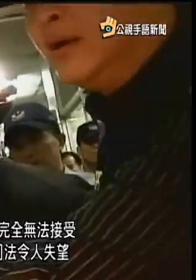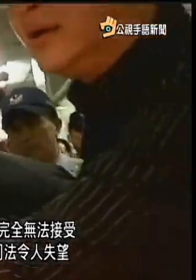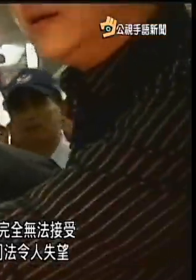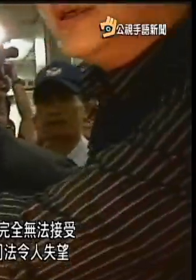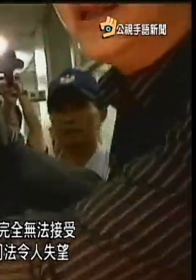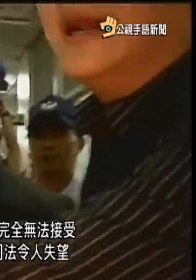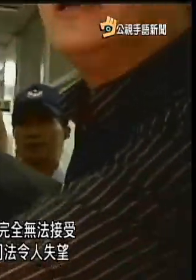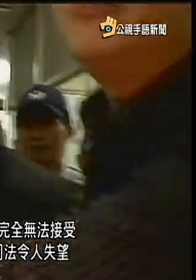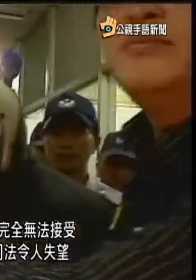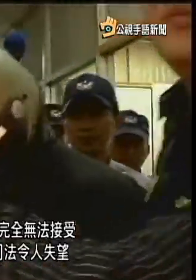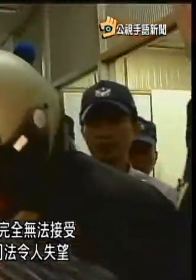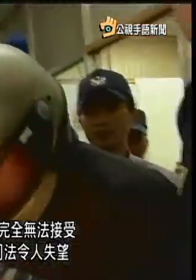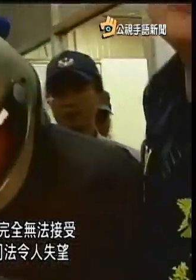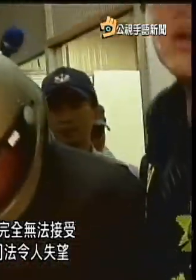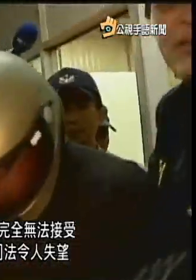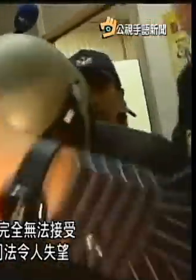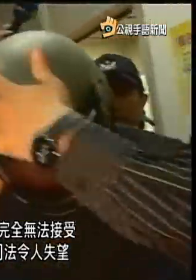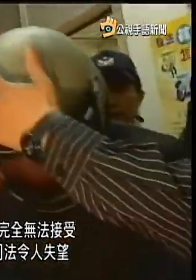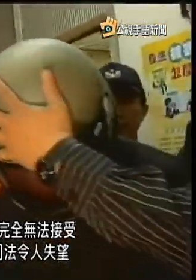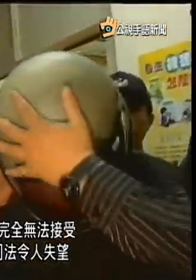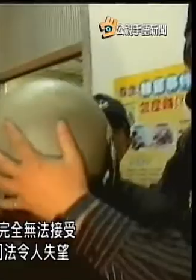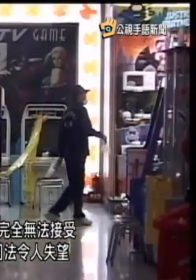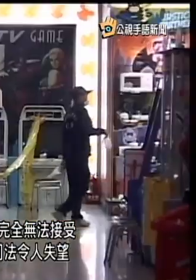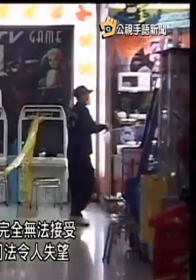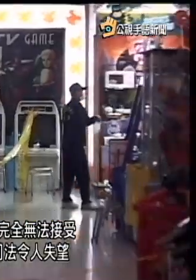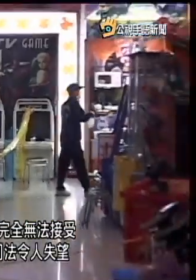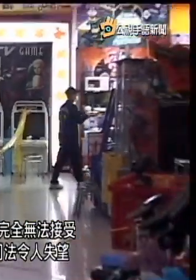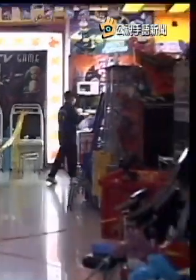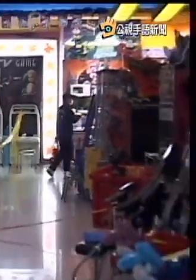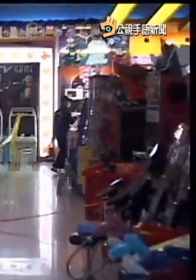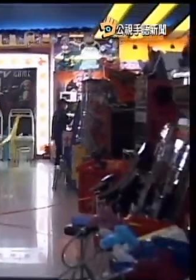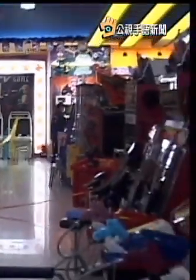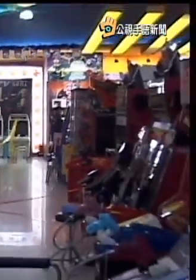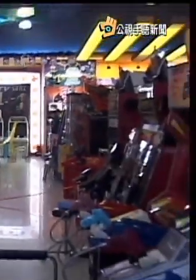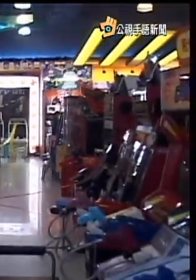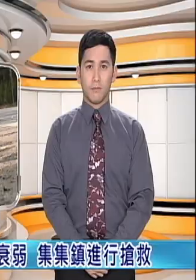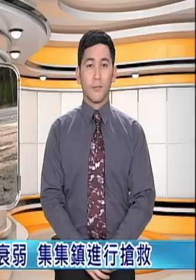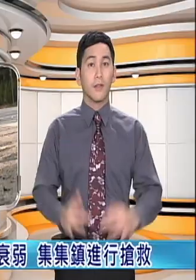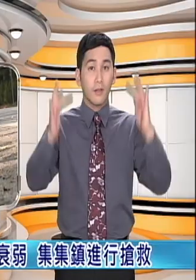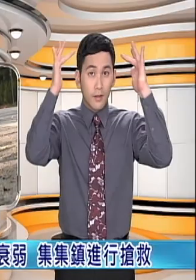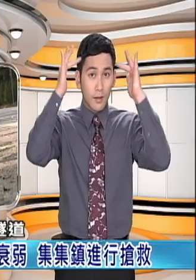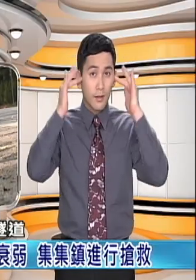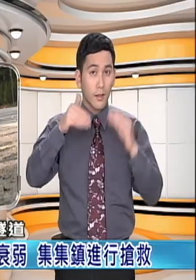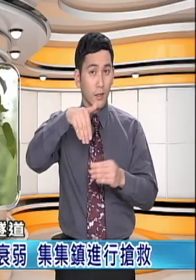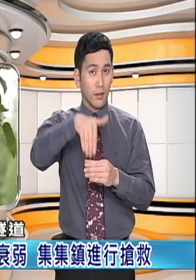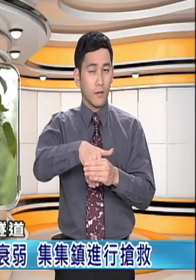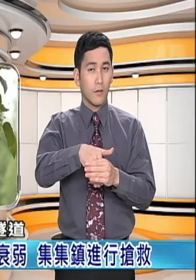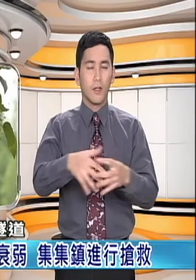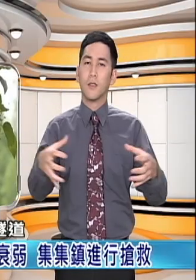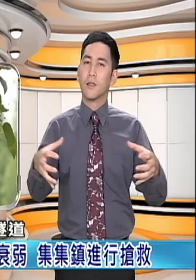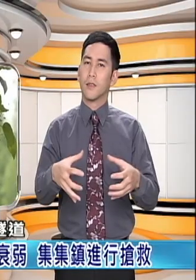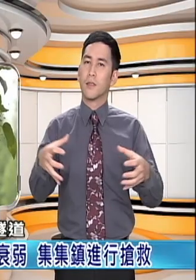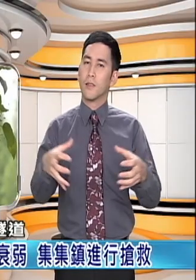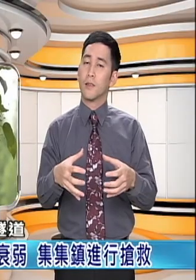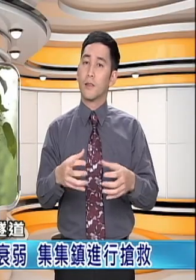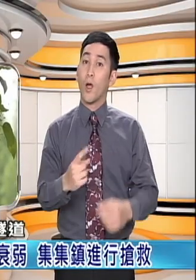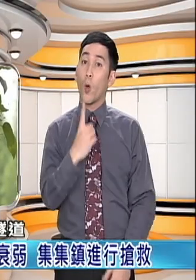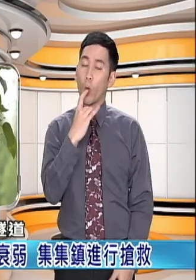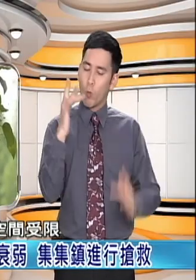法接受，直呼台湾司法令人失望。记者综合报道。 南投吉吉绿色隧道因为老